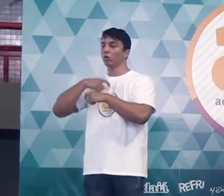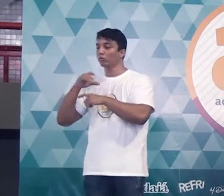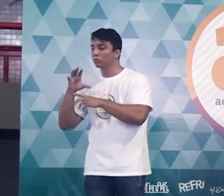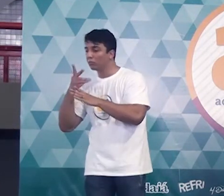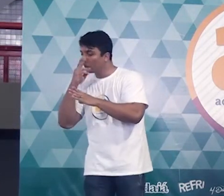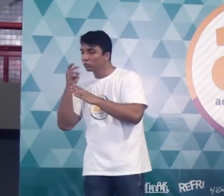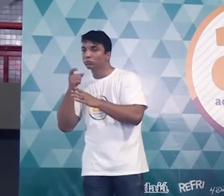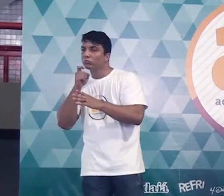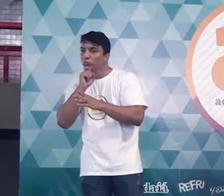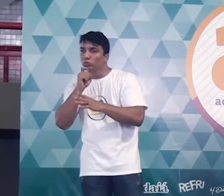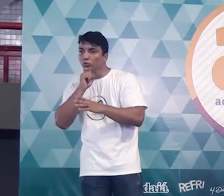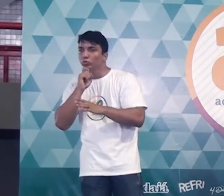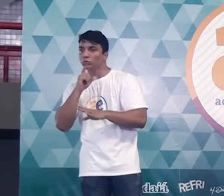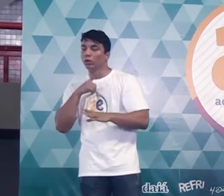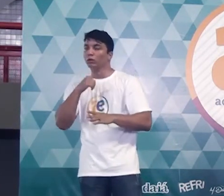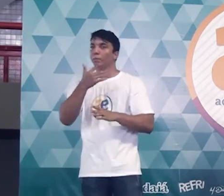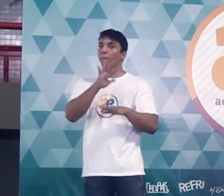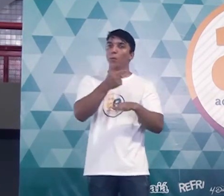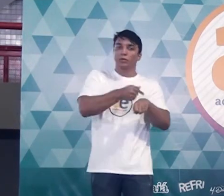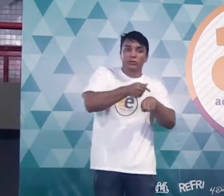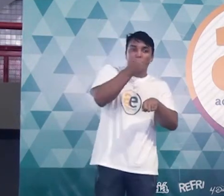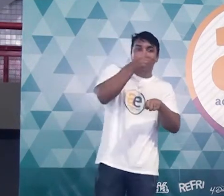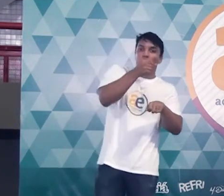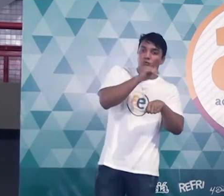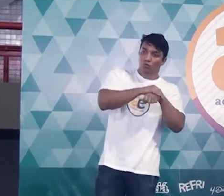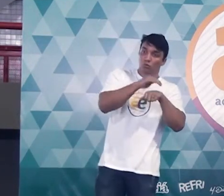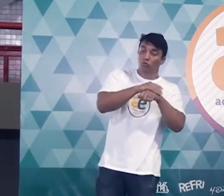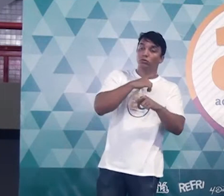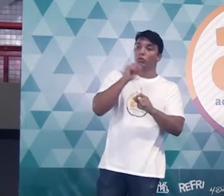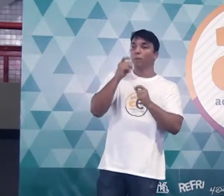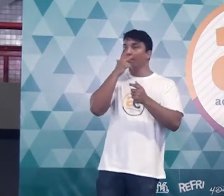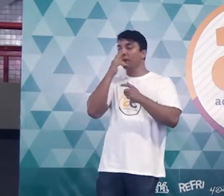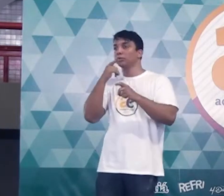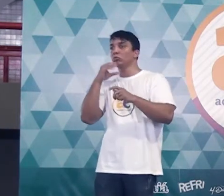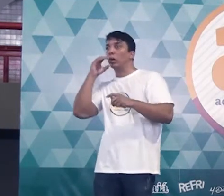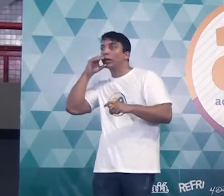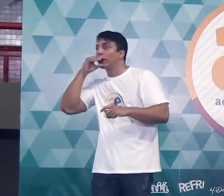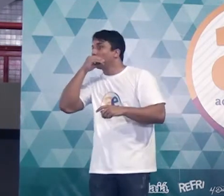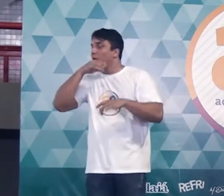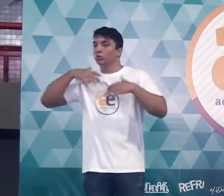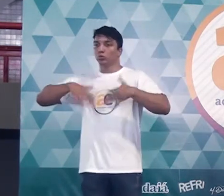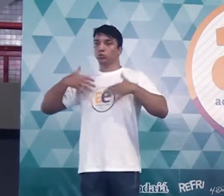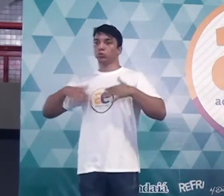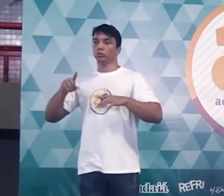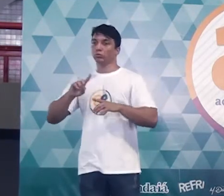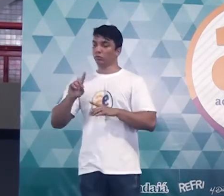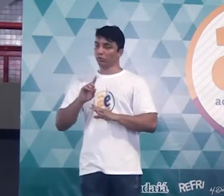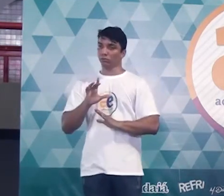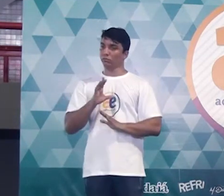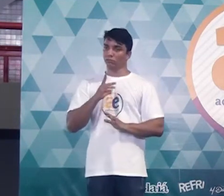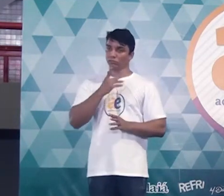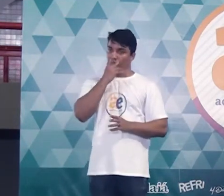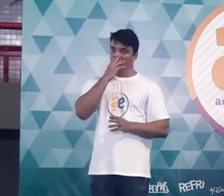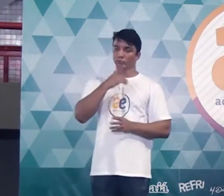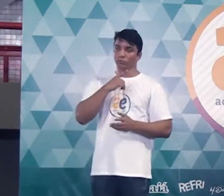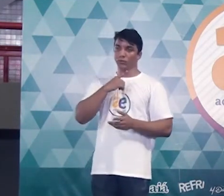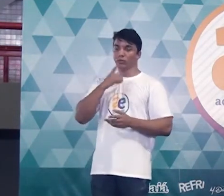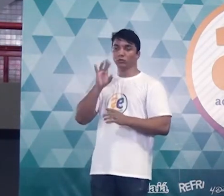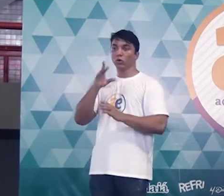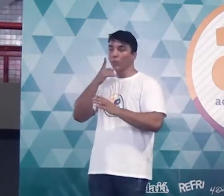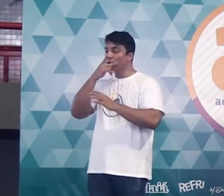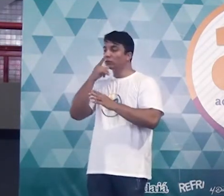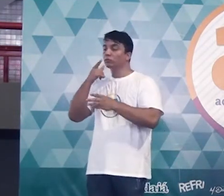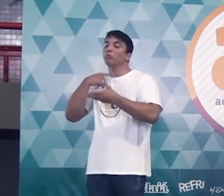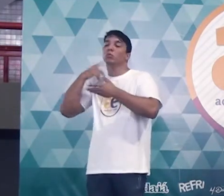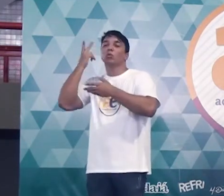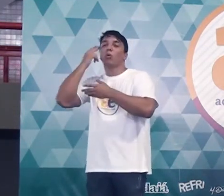digo assim que ela está morno, né? Tá morno, não é quente, pegando fogo da gente botar o pé lá e, né?